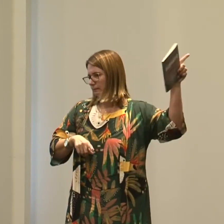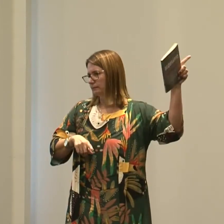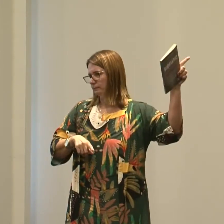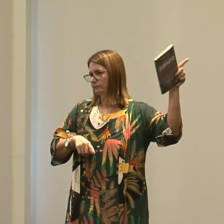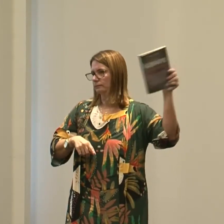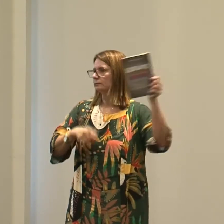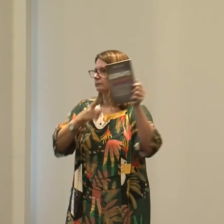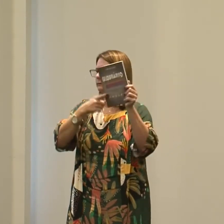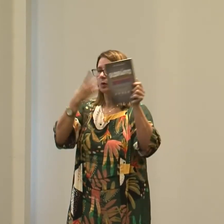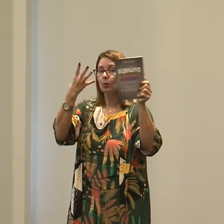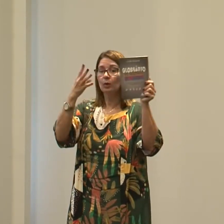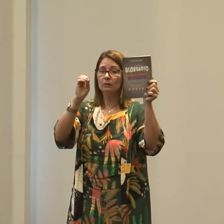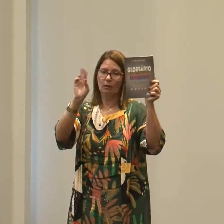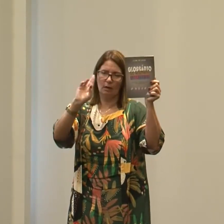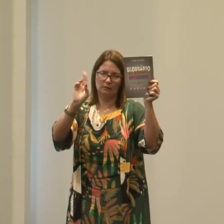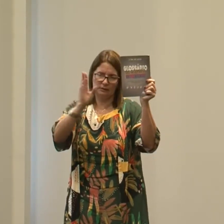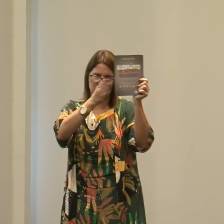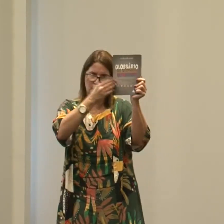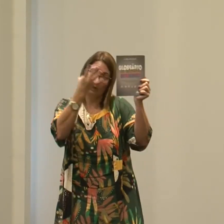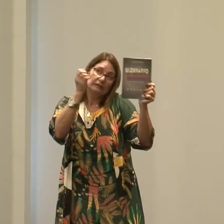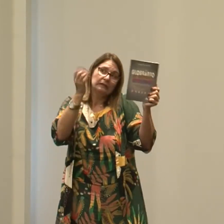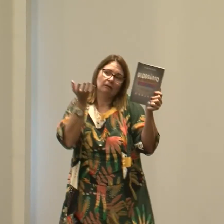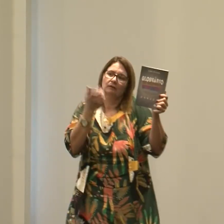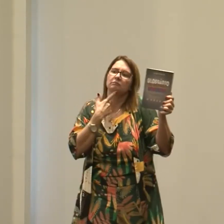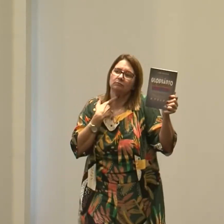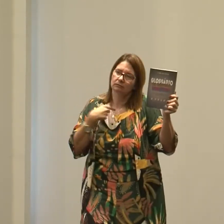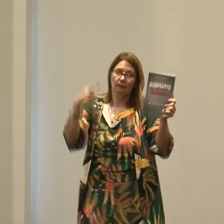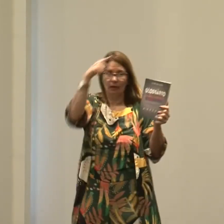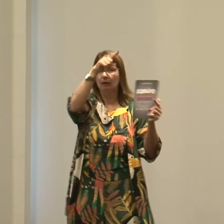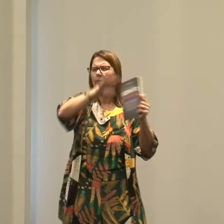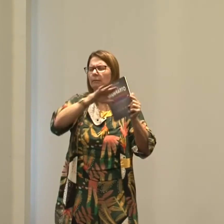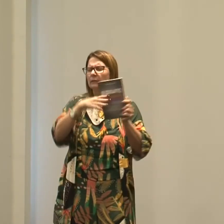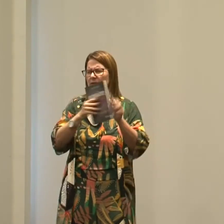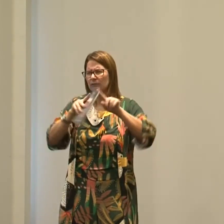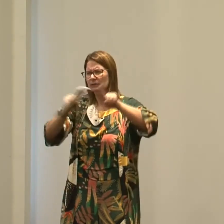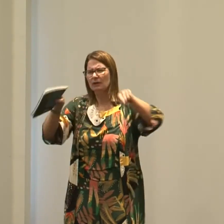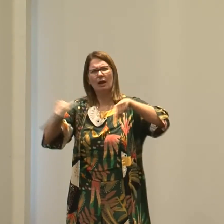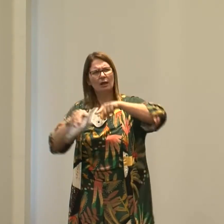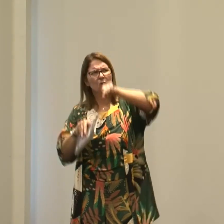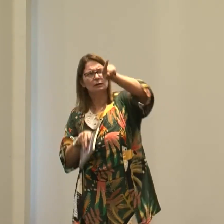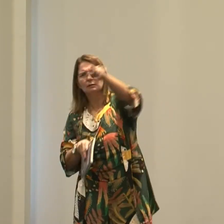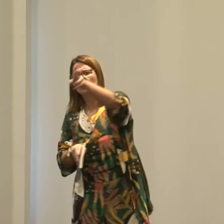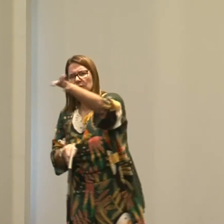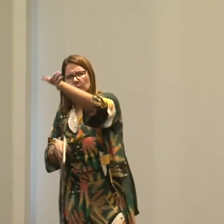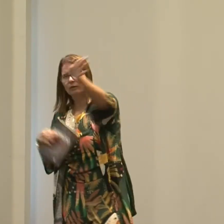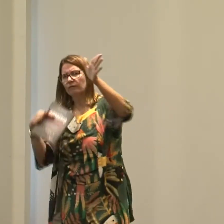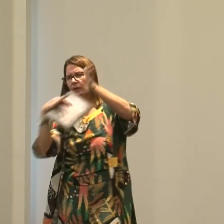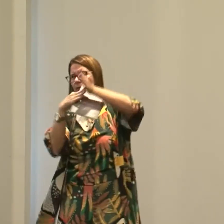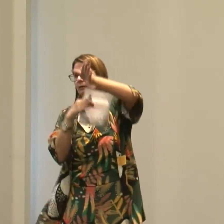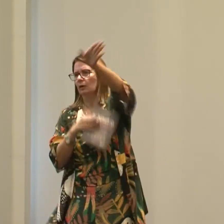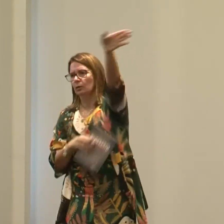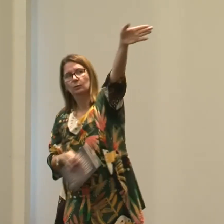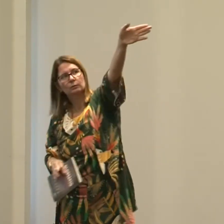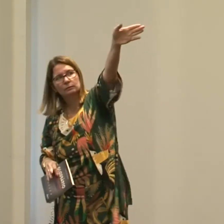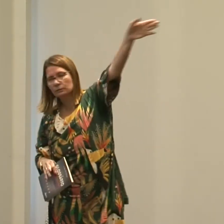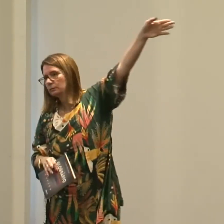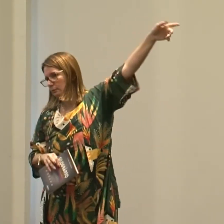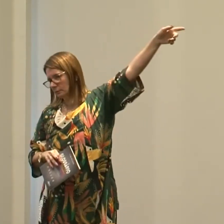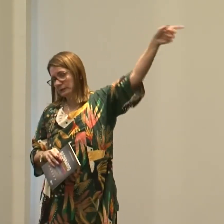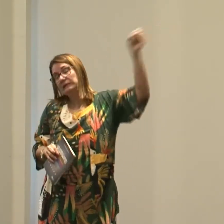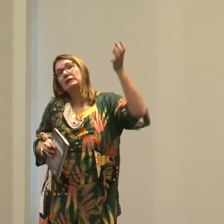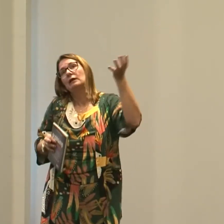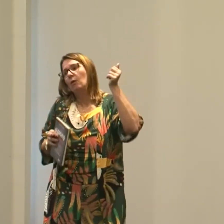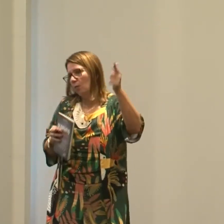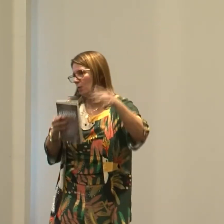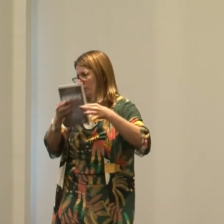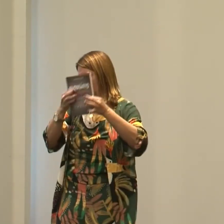Dá para fazer, dá para buscar lá, custa R$40, se tiver interesse, na última sala, lá no final, é